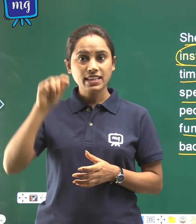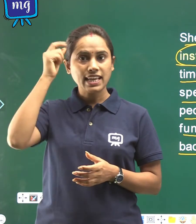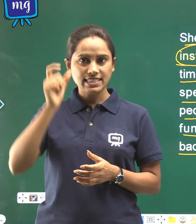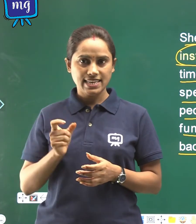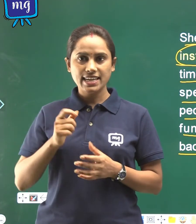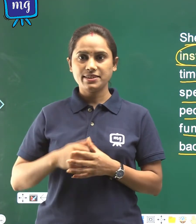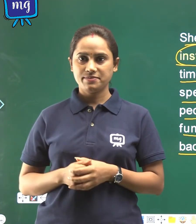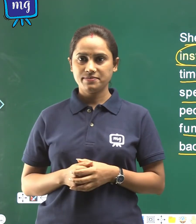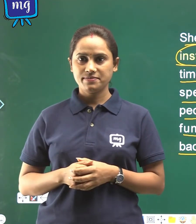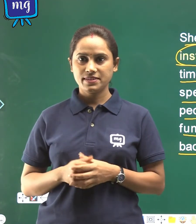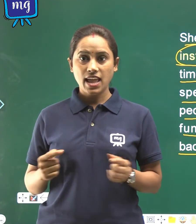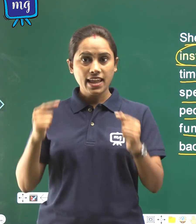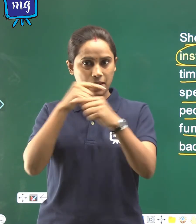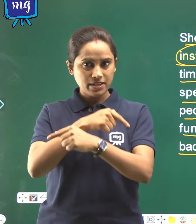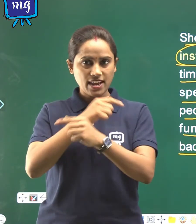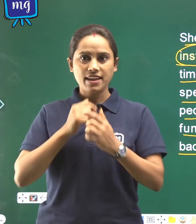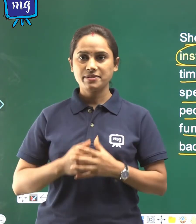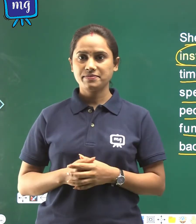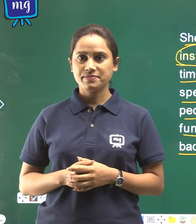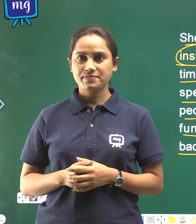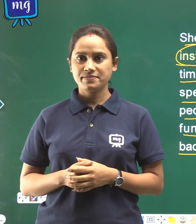इंस्टीड, के बजाय.